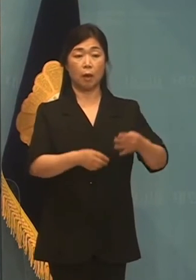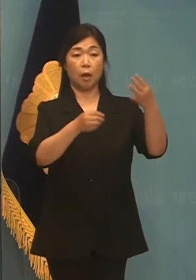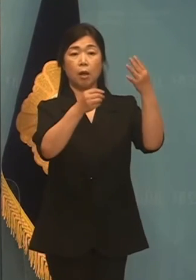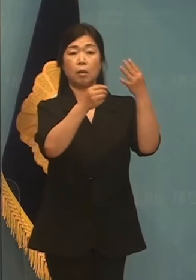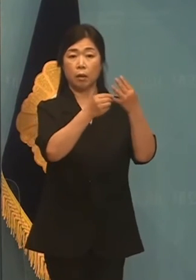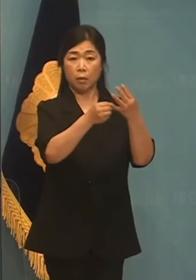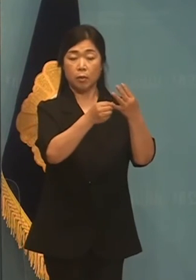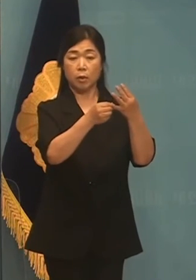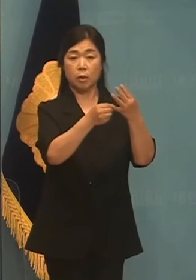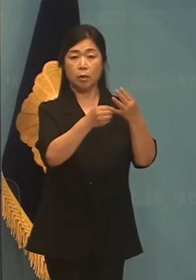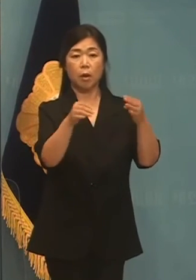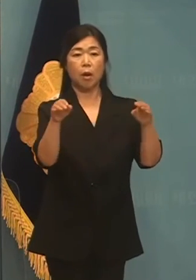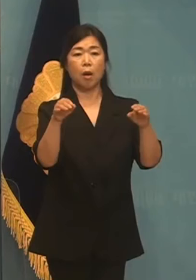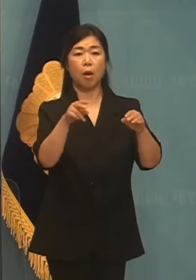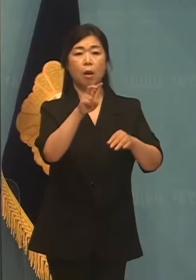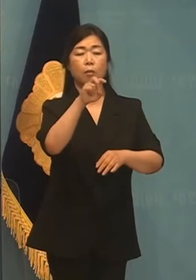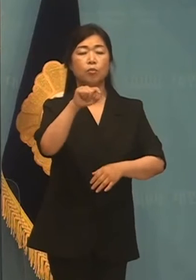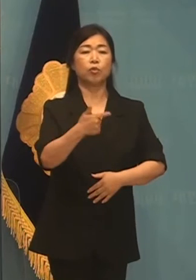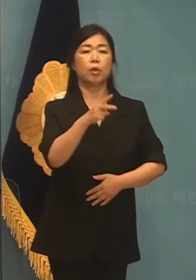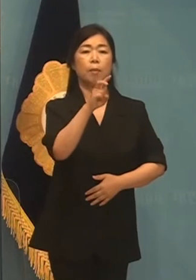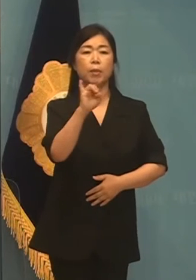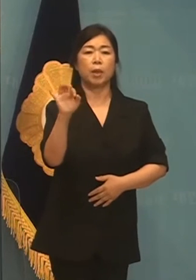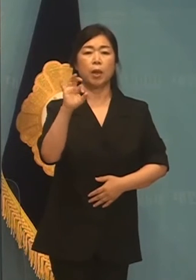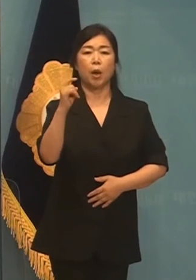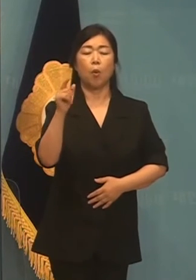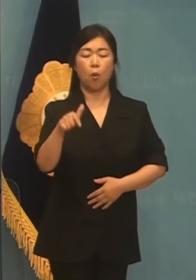넷째는 문미옥 차관